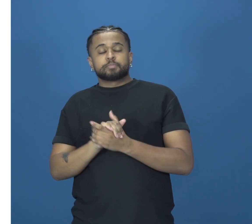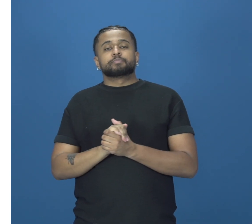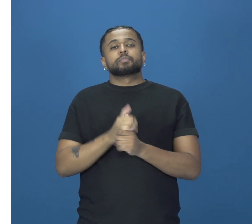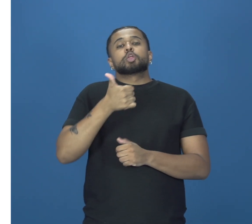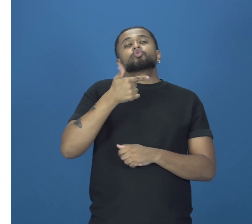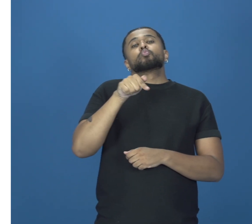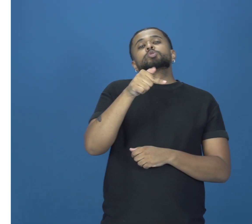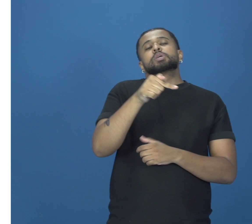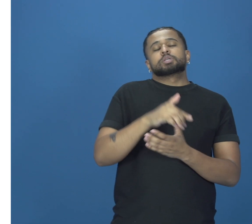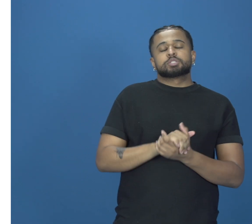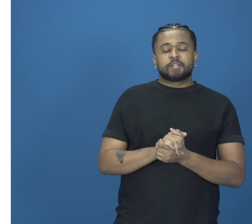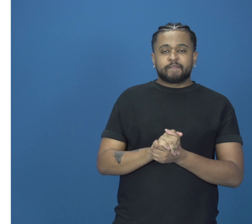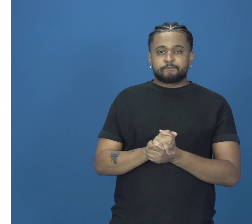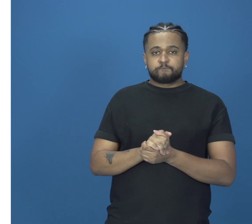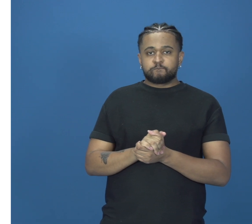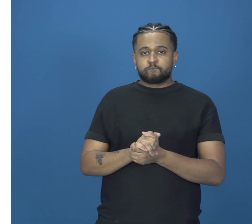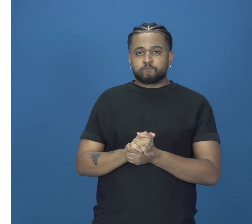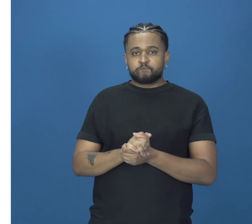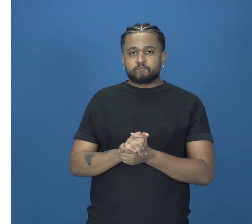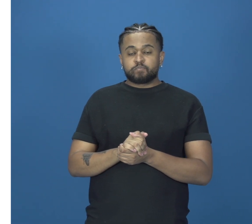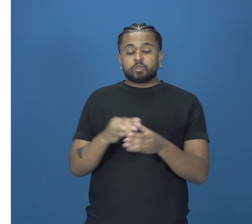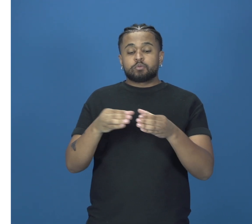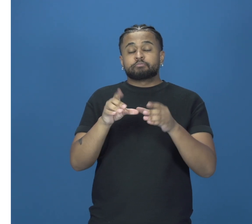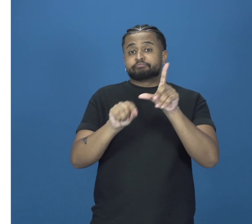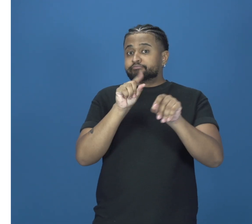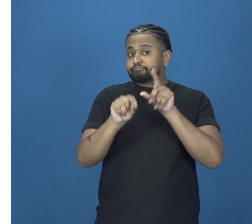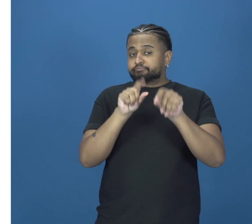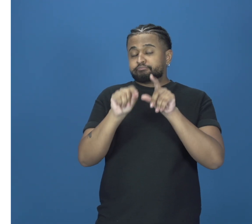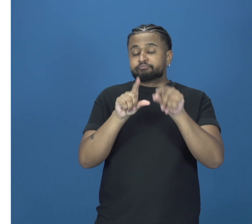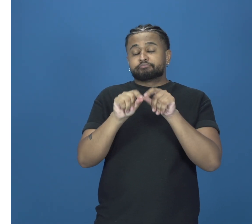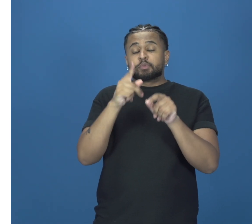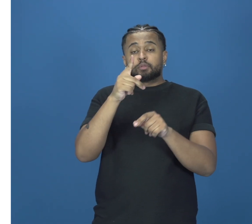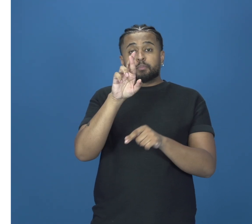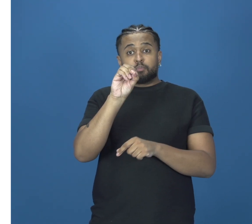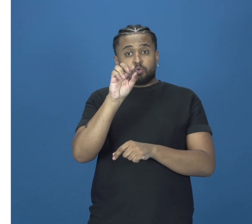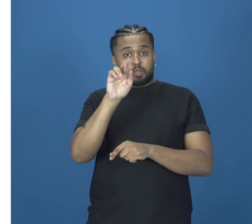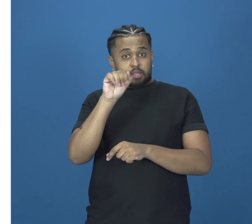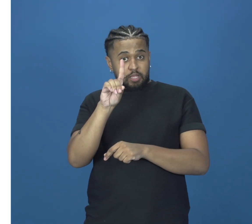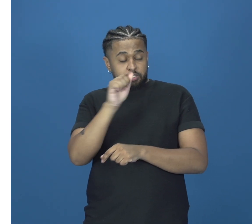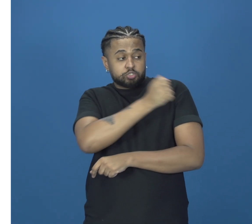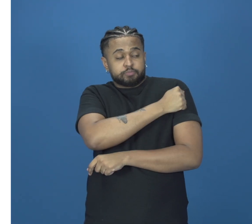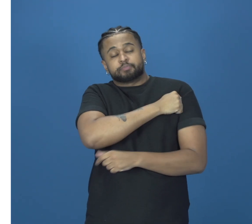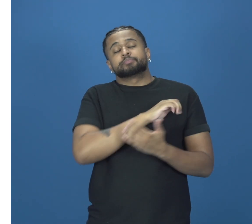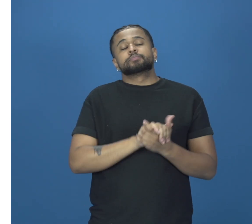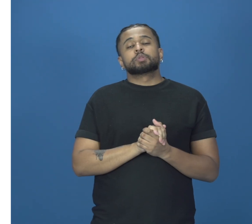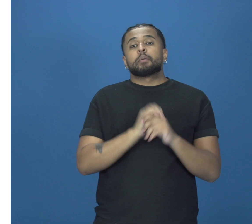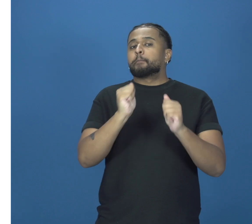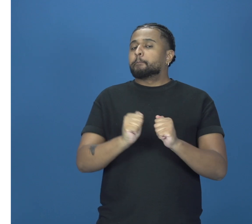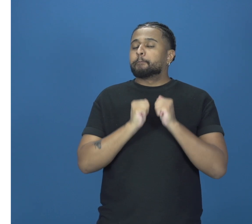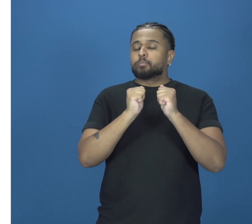https://portal.nila.edu.br/prai/auxílios. 12.7. O Departamento de Seleção de Alunos da Pró-Reitoria de Graduação,